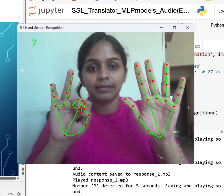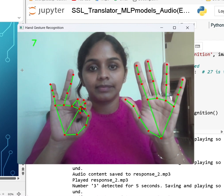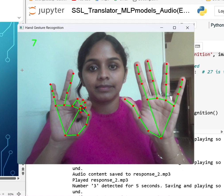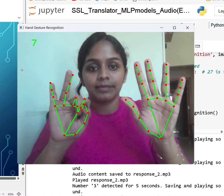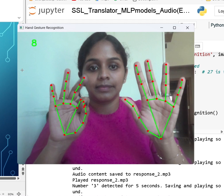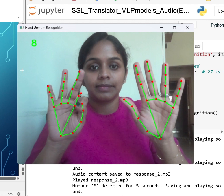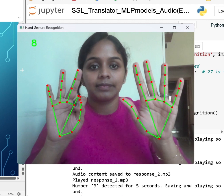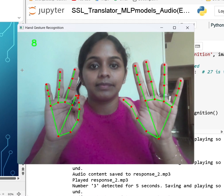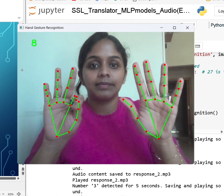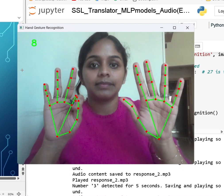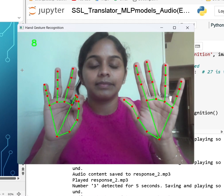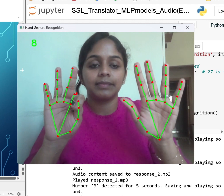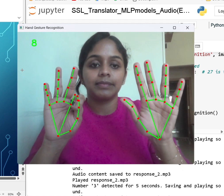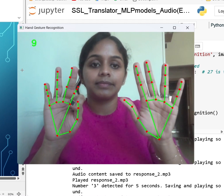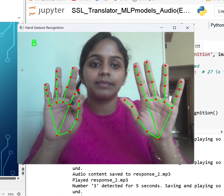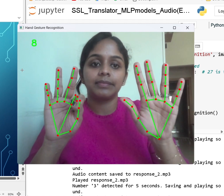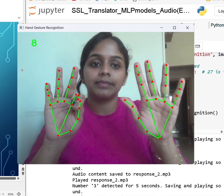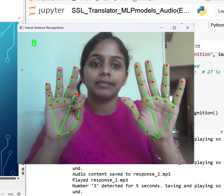سبعة.